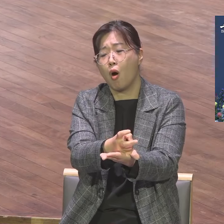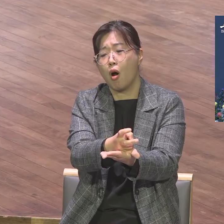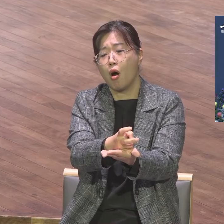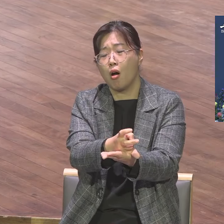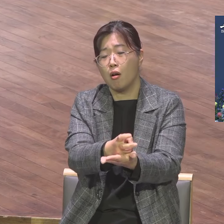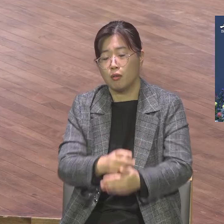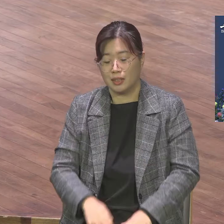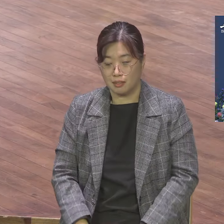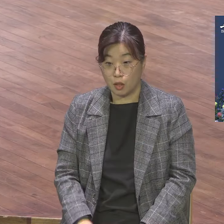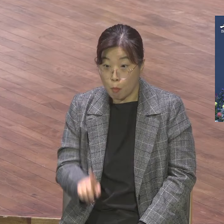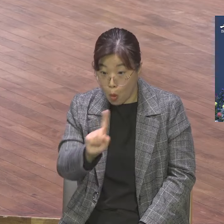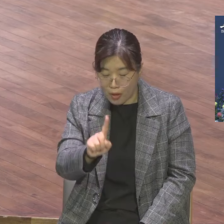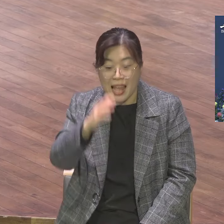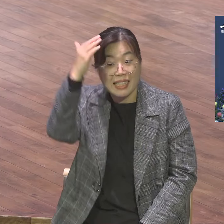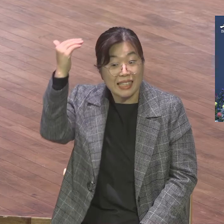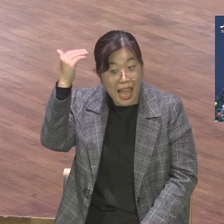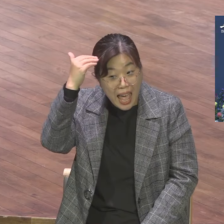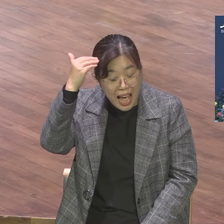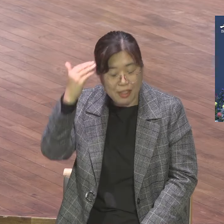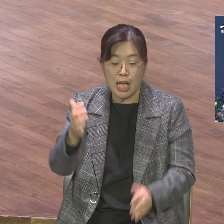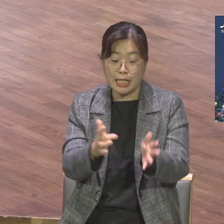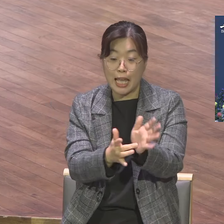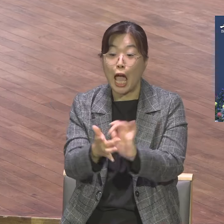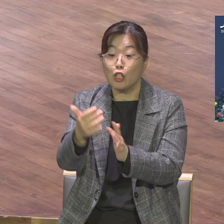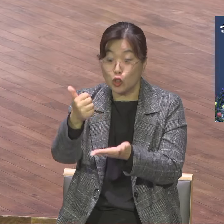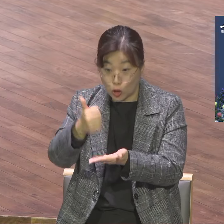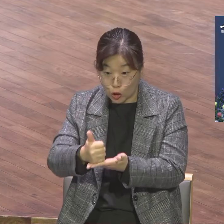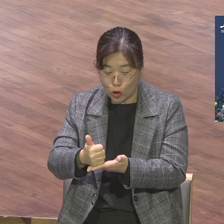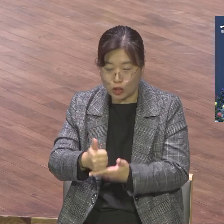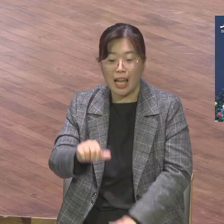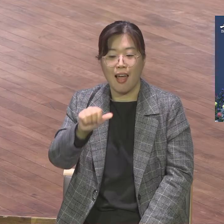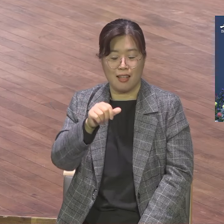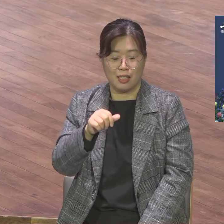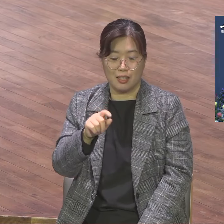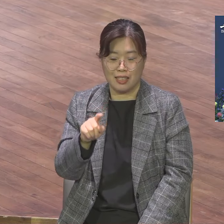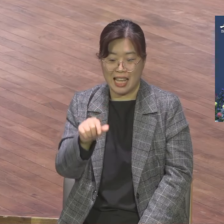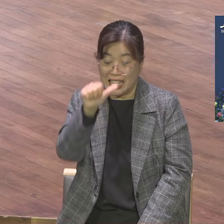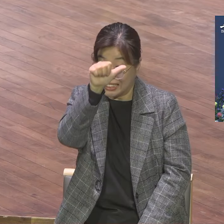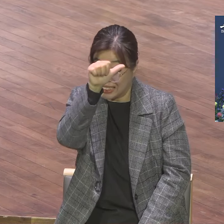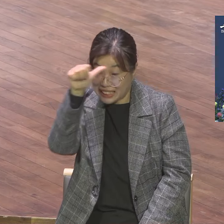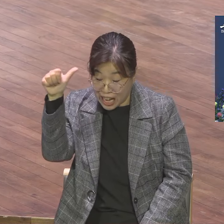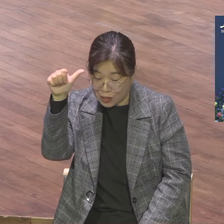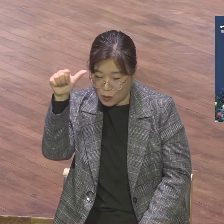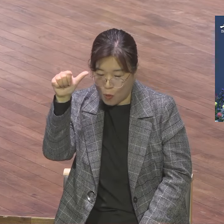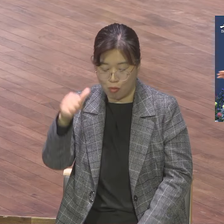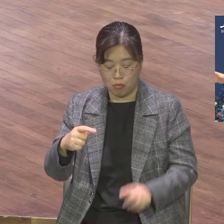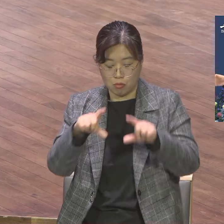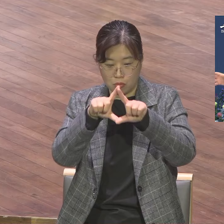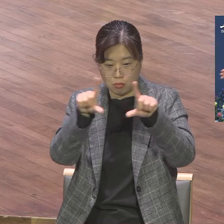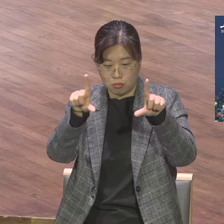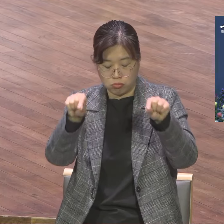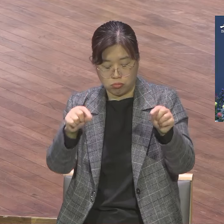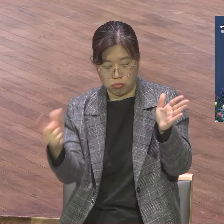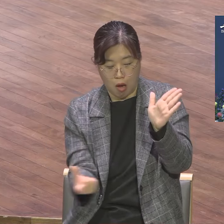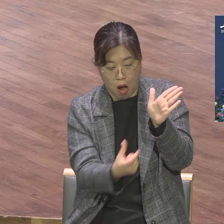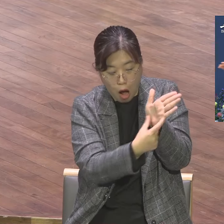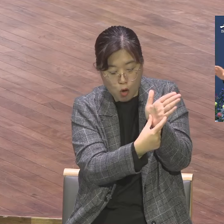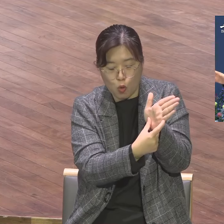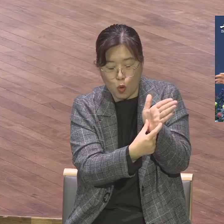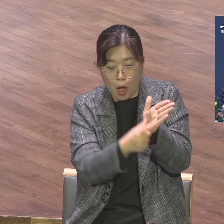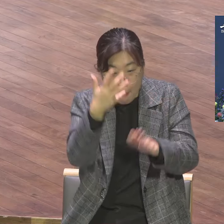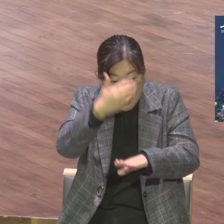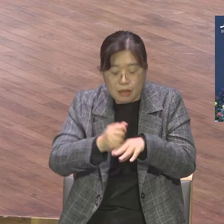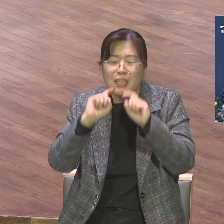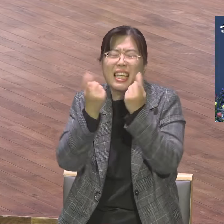대한예수의 장로회 예원교회 정은주 그리 되어 있어요. 그러니까 우리 차들이 우리 교회